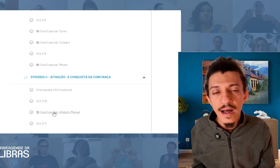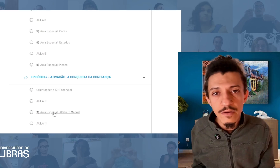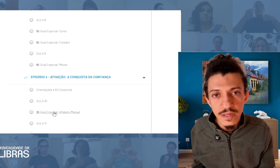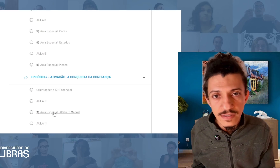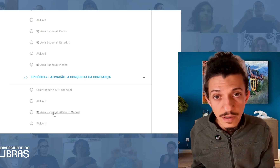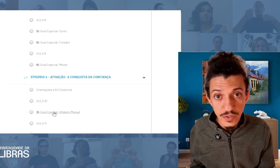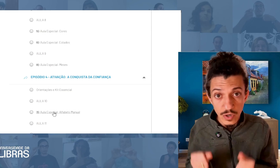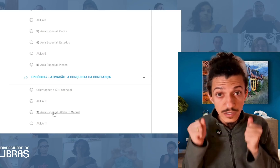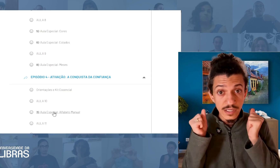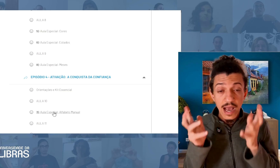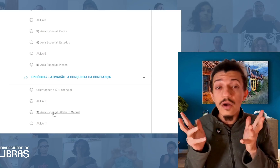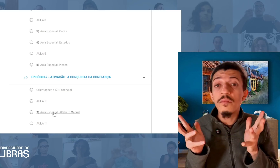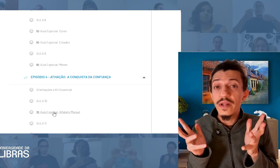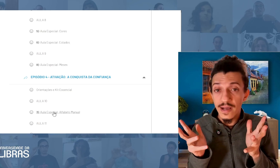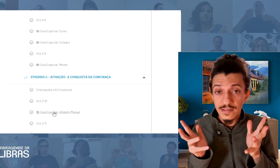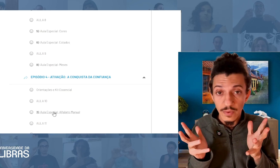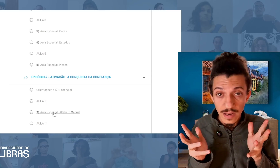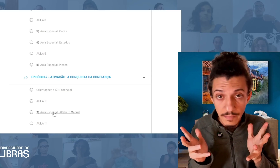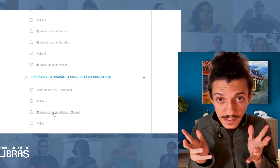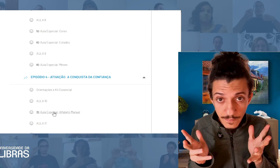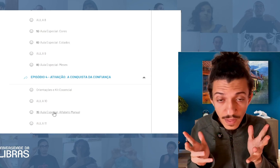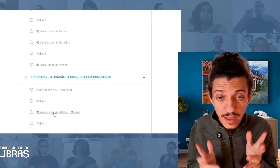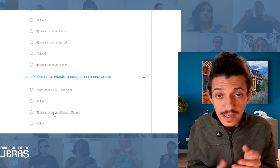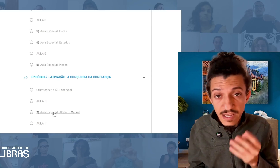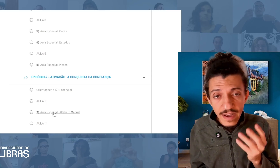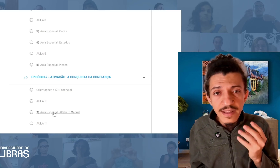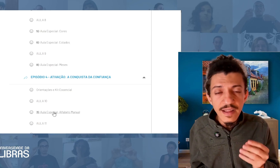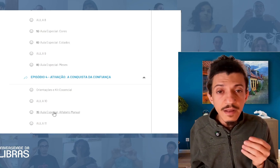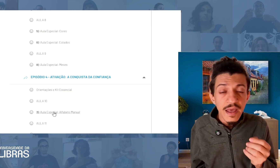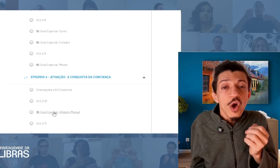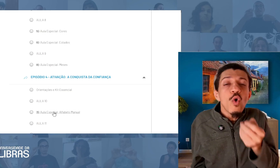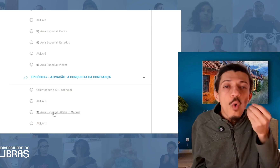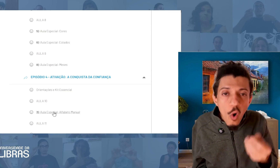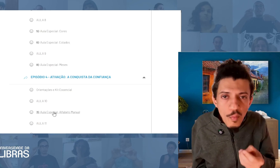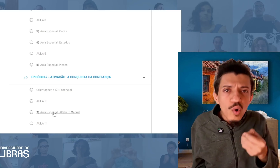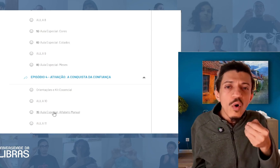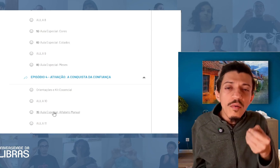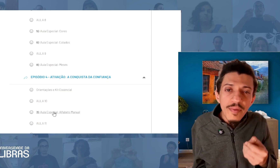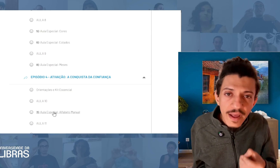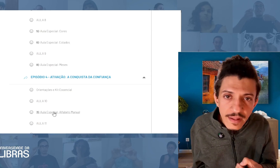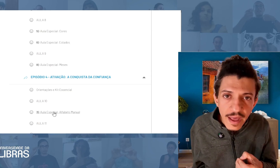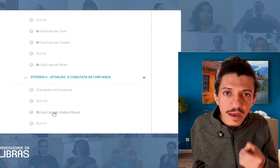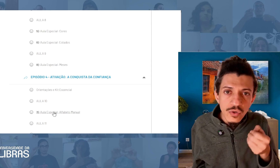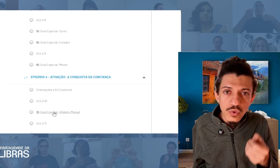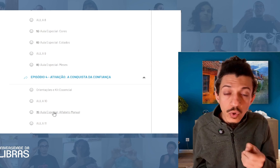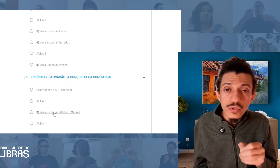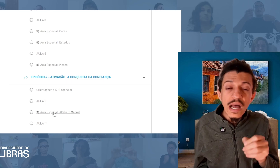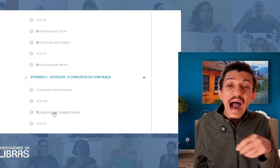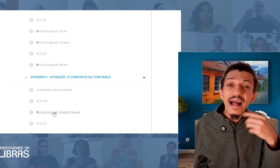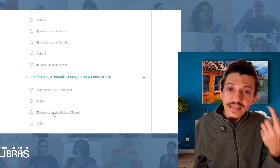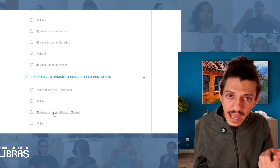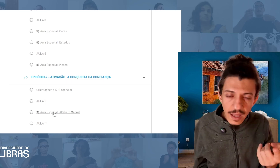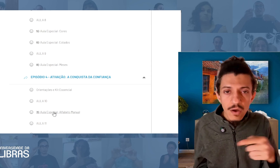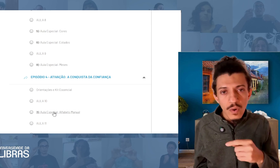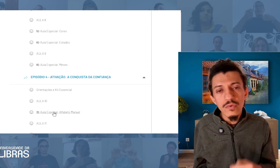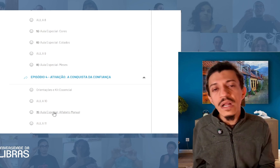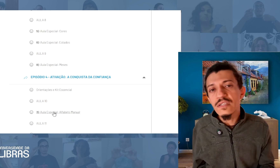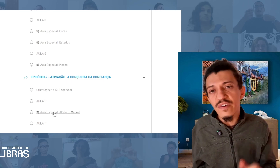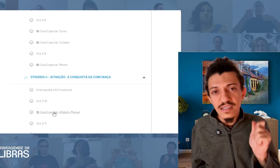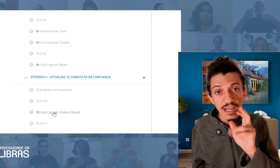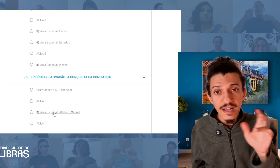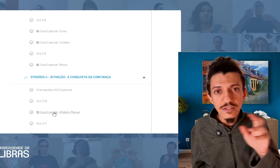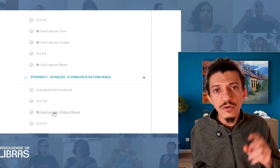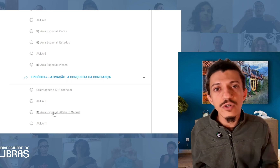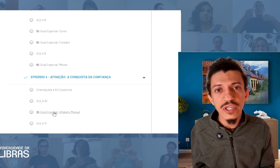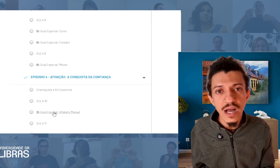em cada um desses episódios, que é a comunicação em Libras. Você vai entender também como compreender os surdos até quando eles